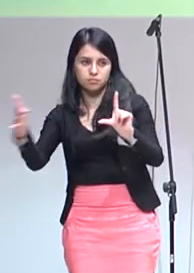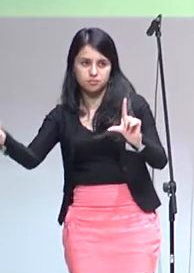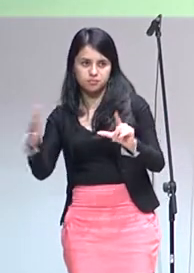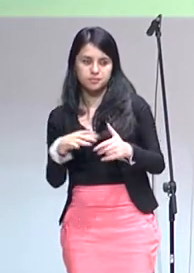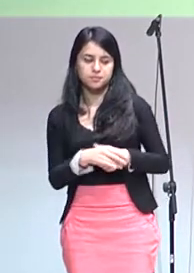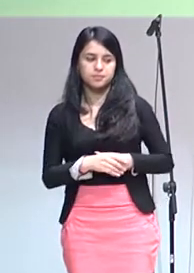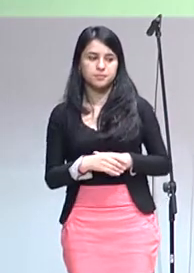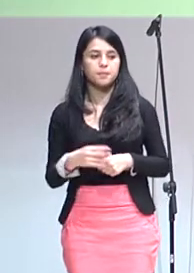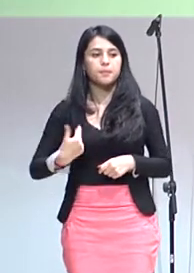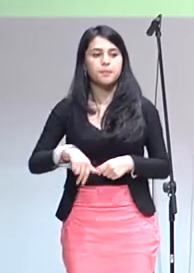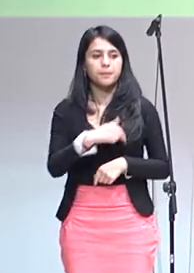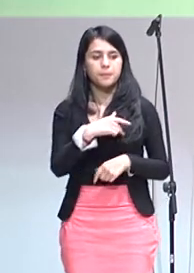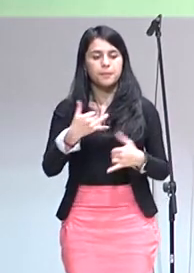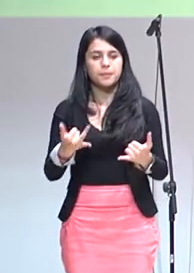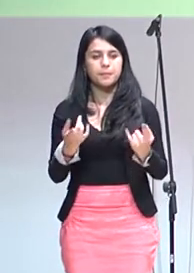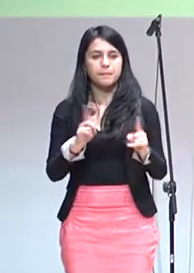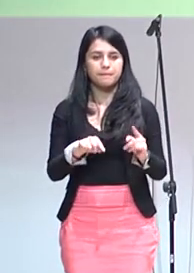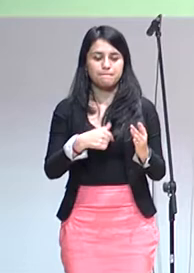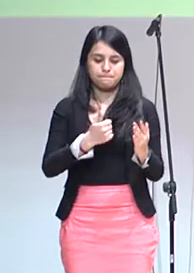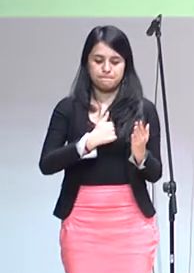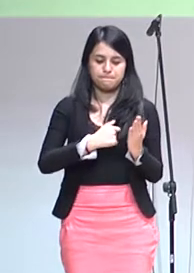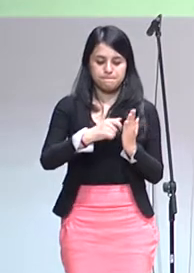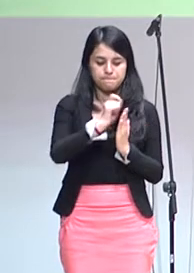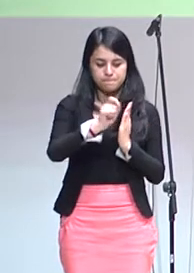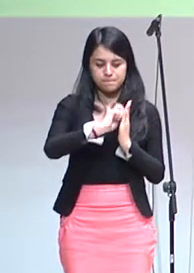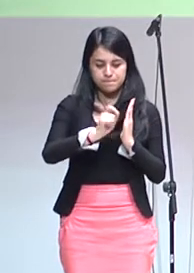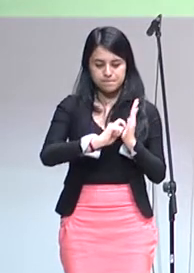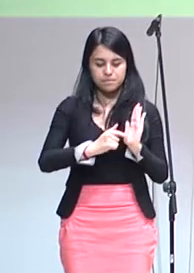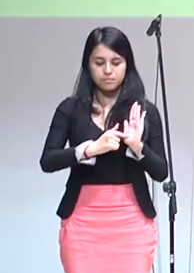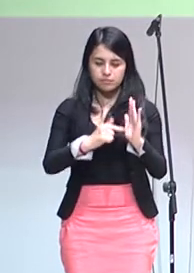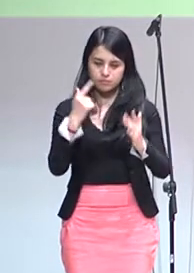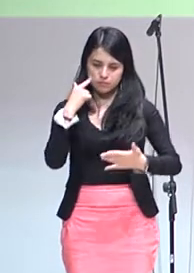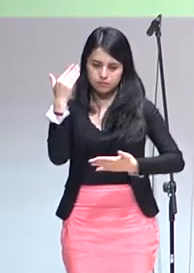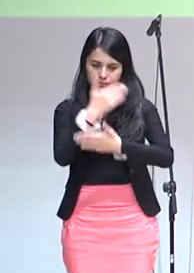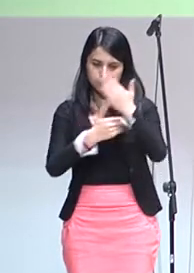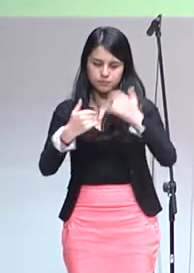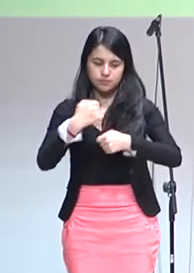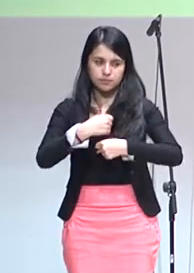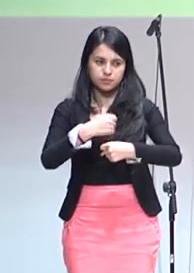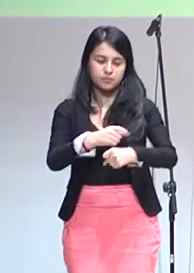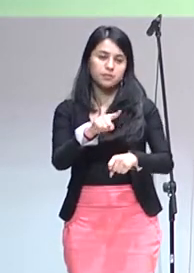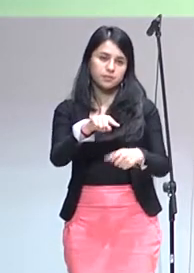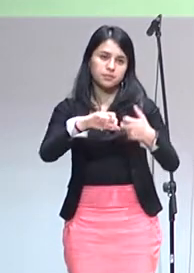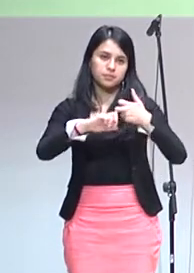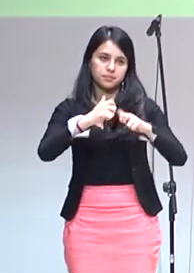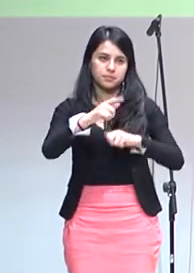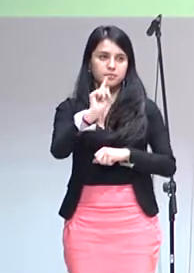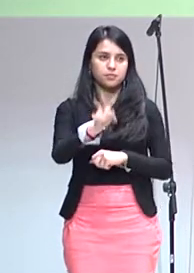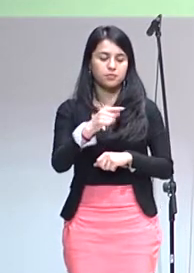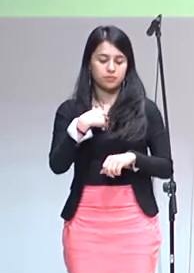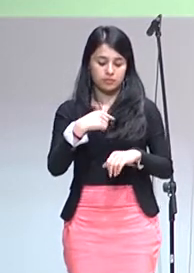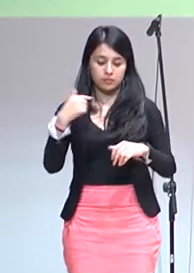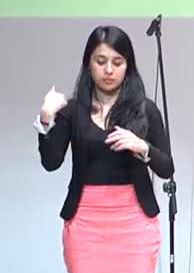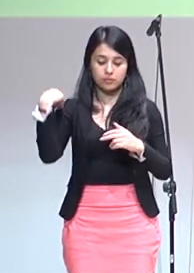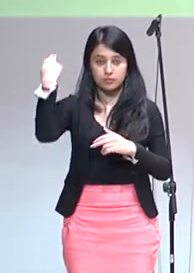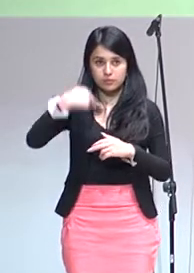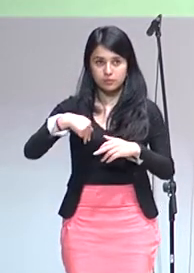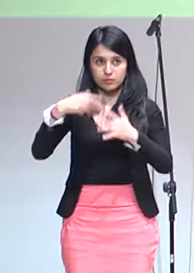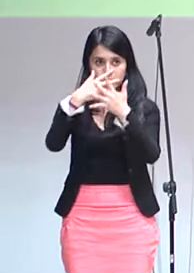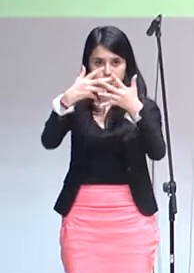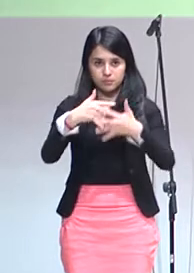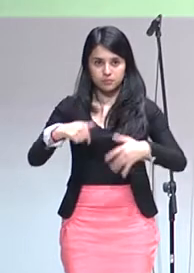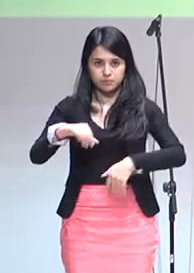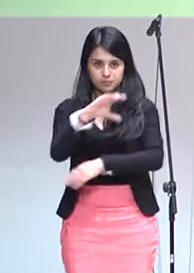También se comenzó a trabajar entonces la monografía histórica de Caño del Oro. A ver, porque había un problema grande. Los textos de historia